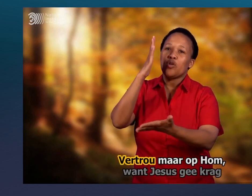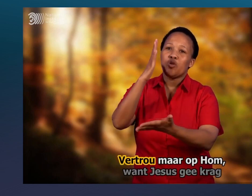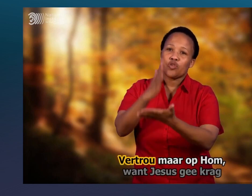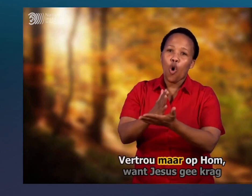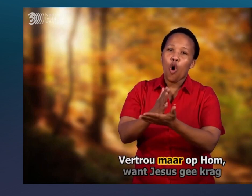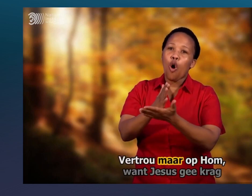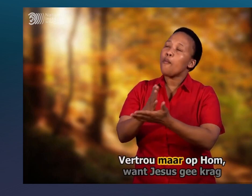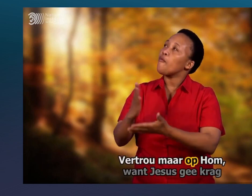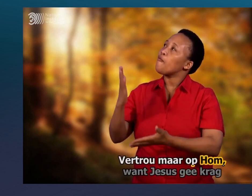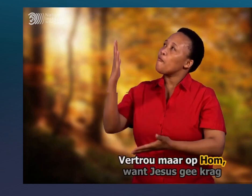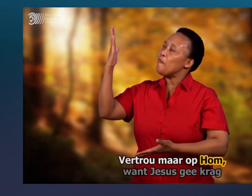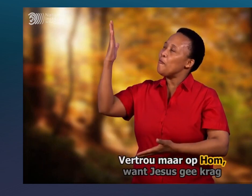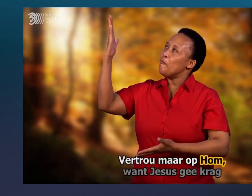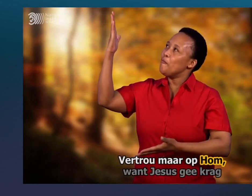Vertrou maar op hom,